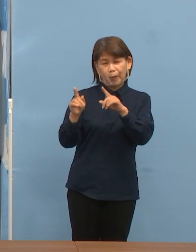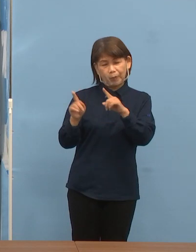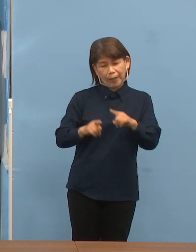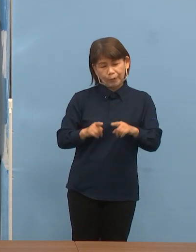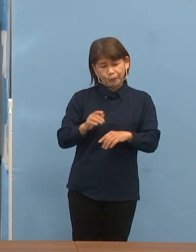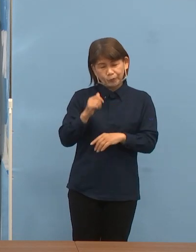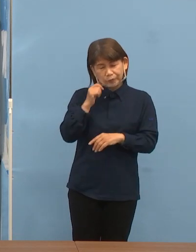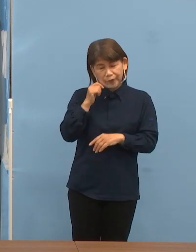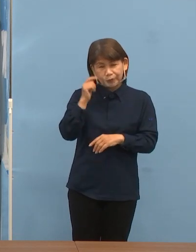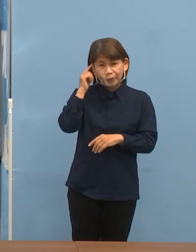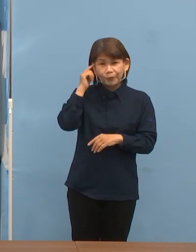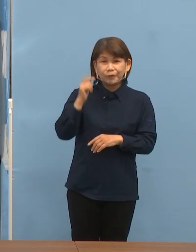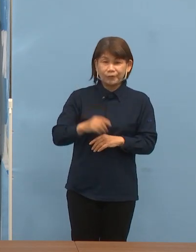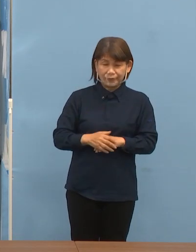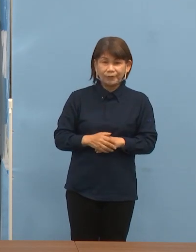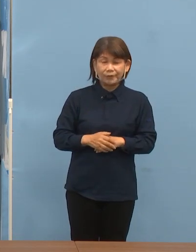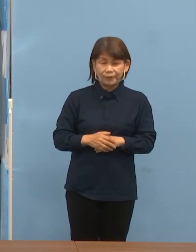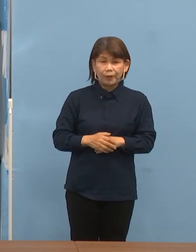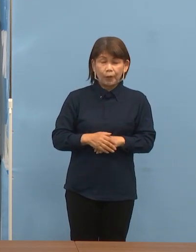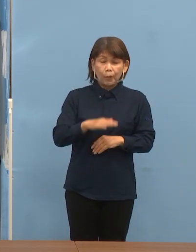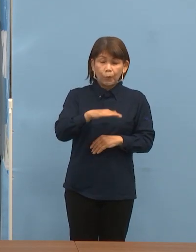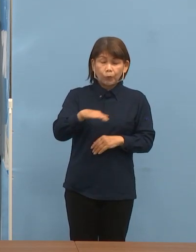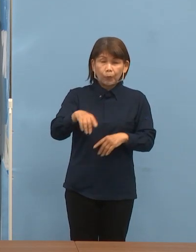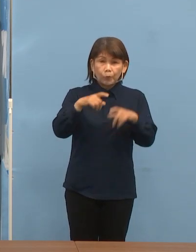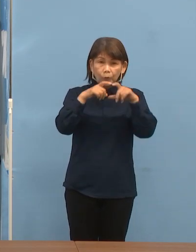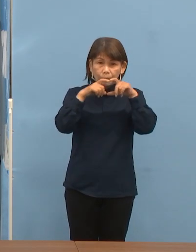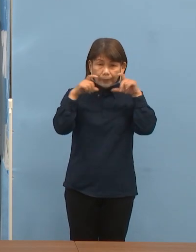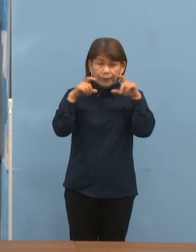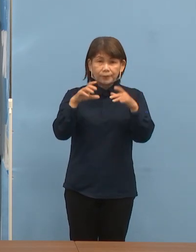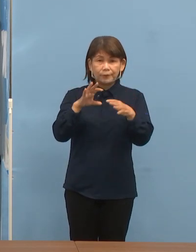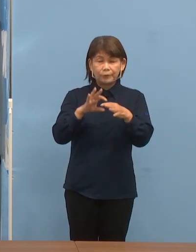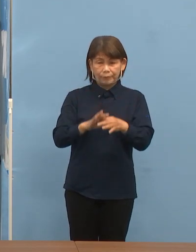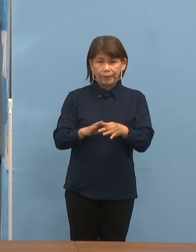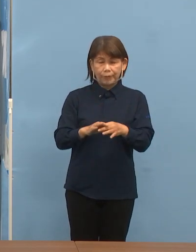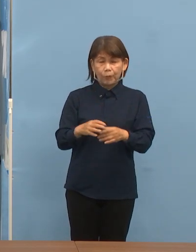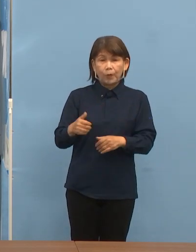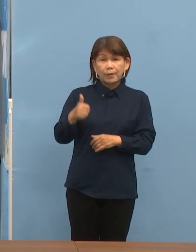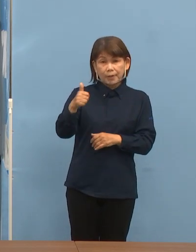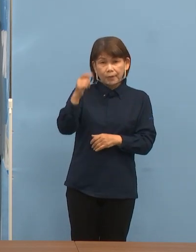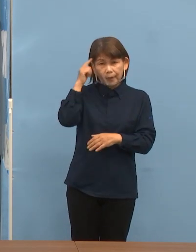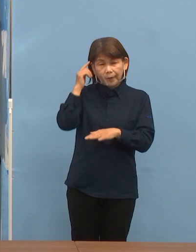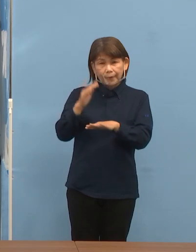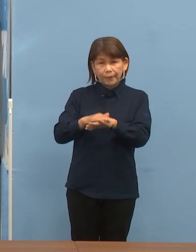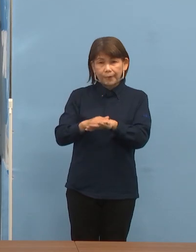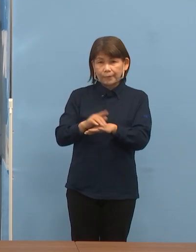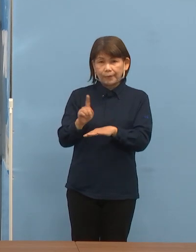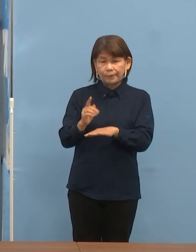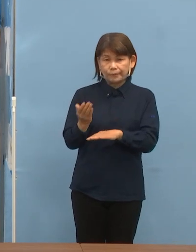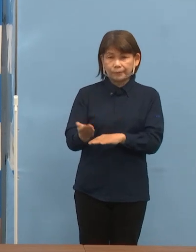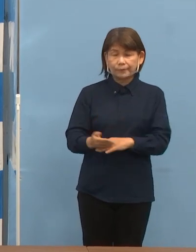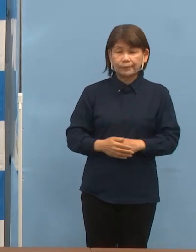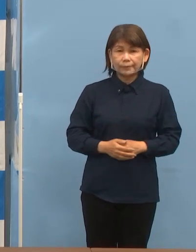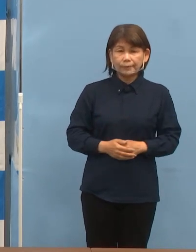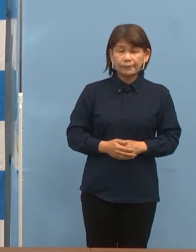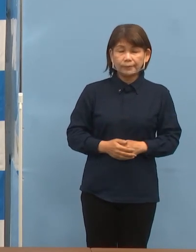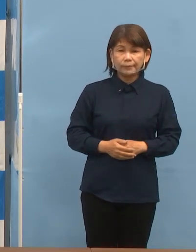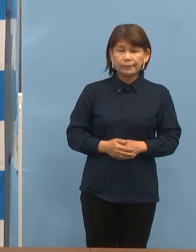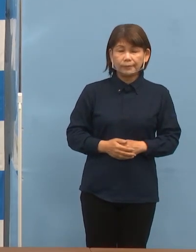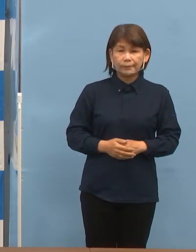ったことについて、その子どもの、そのいわゆるマスクの着用についてのその知事の見解をお聞かせください。 まず